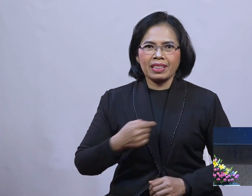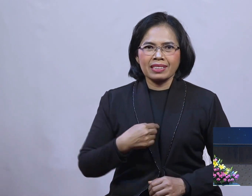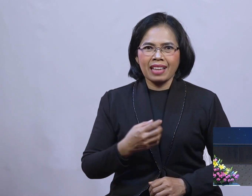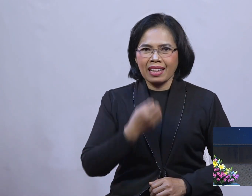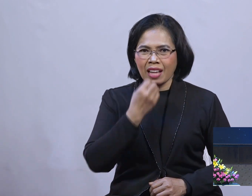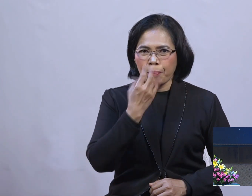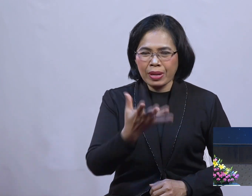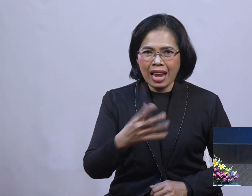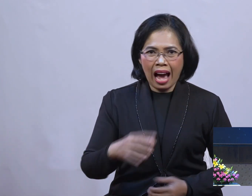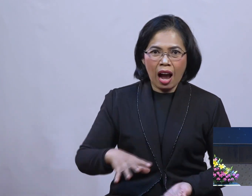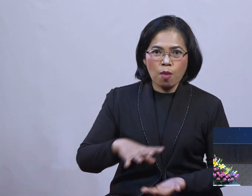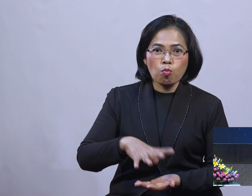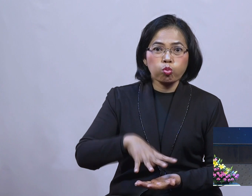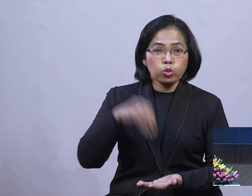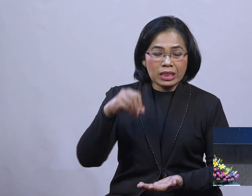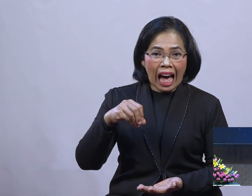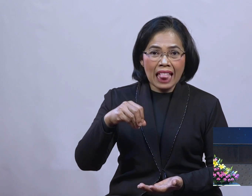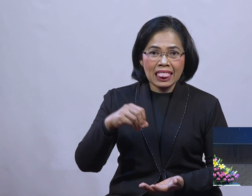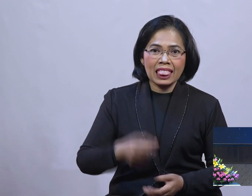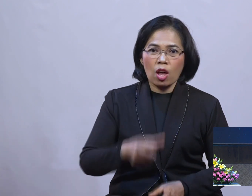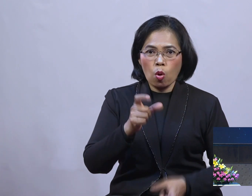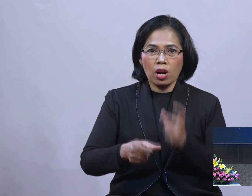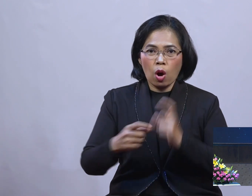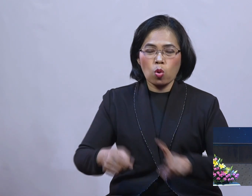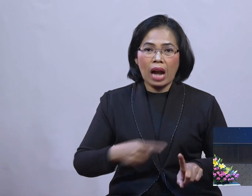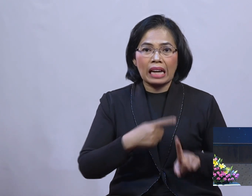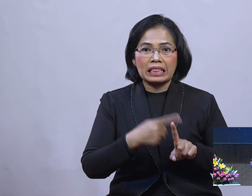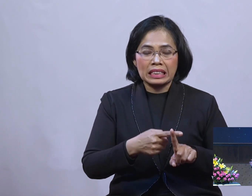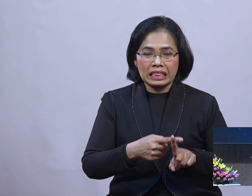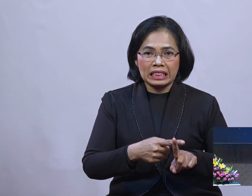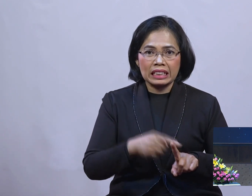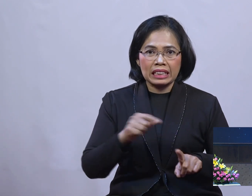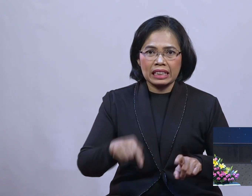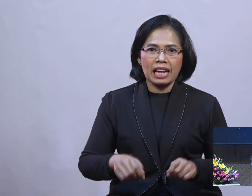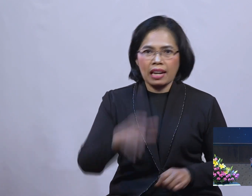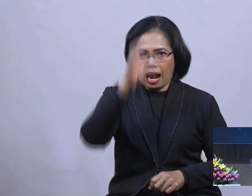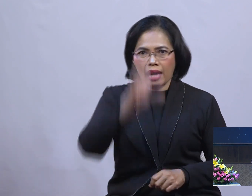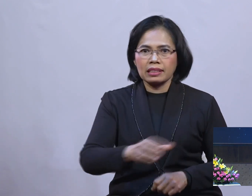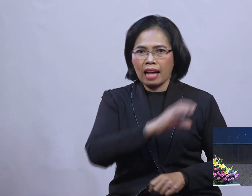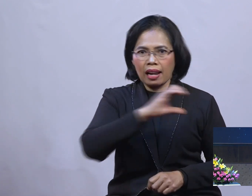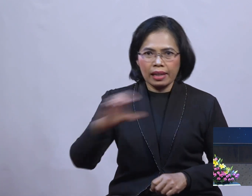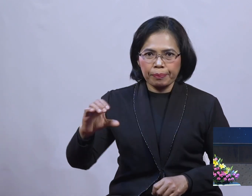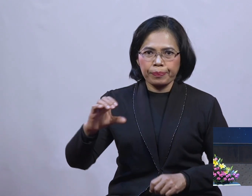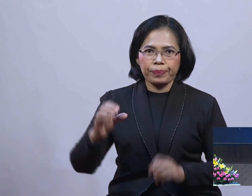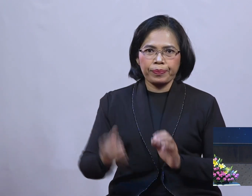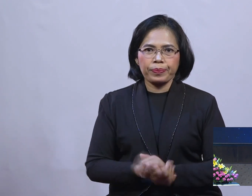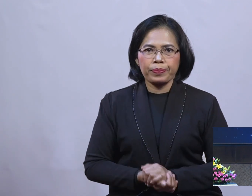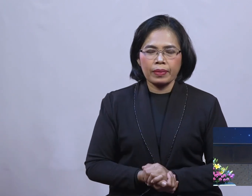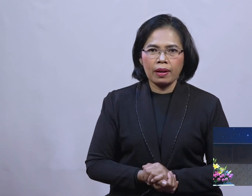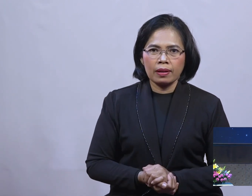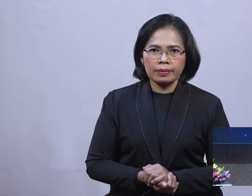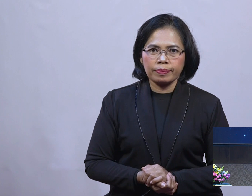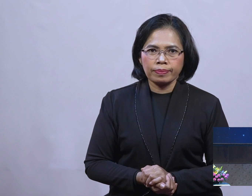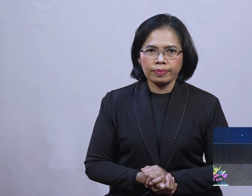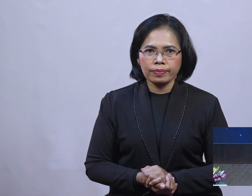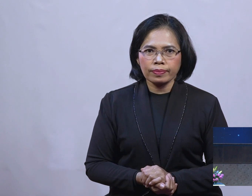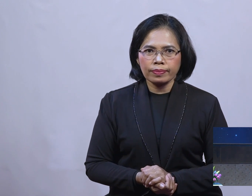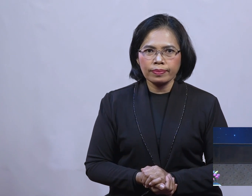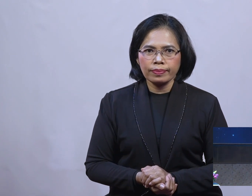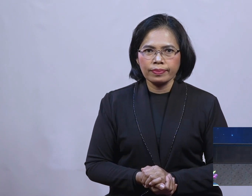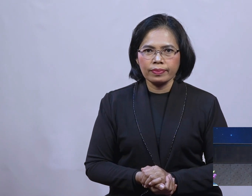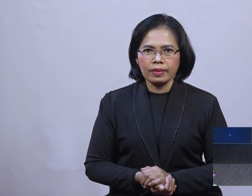center of christianity is not losing is not only about mereka not only about